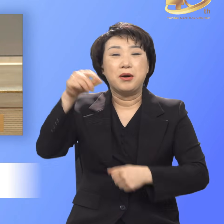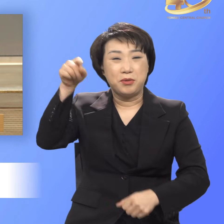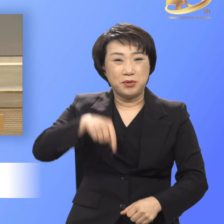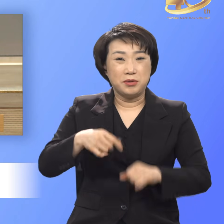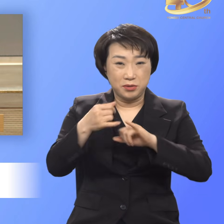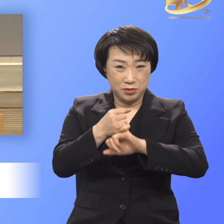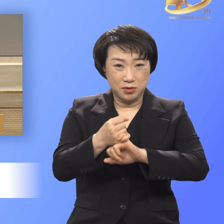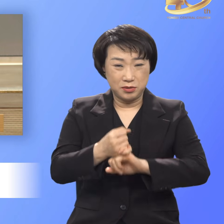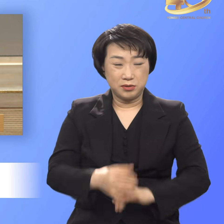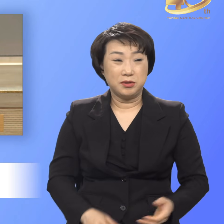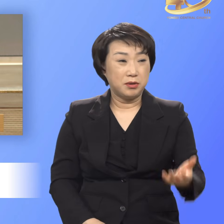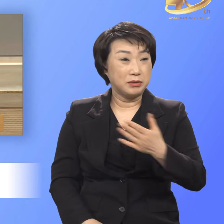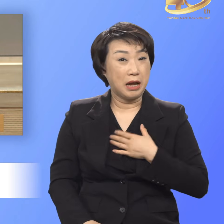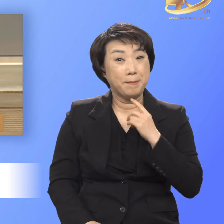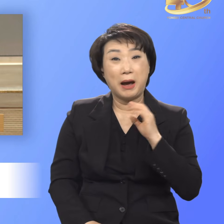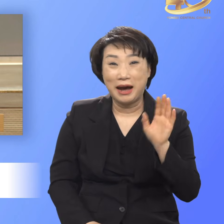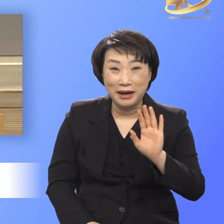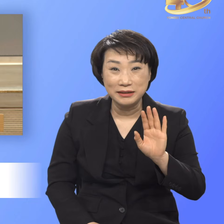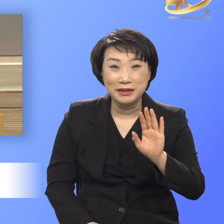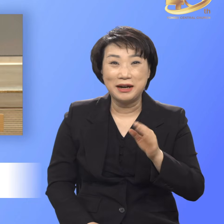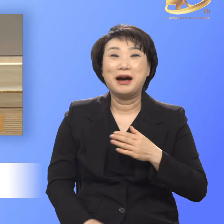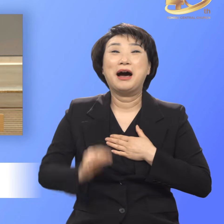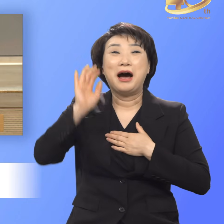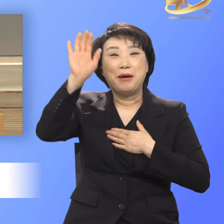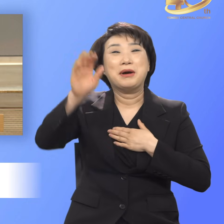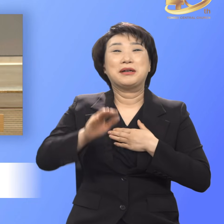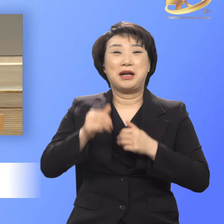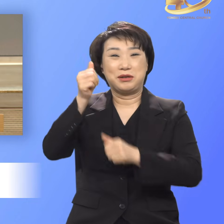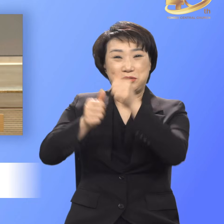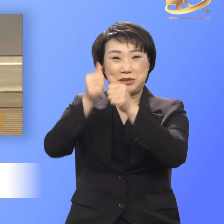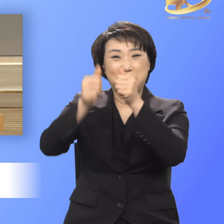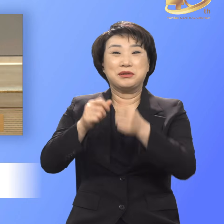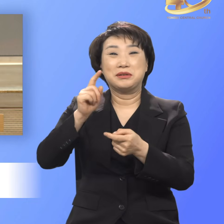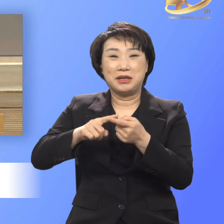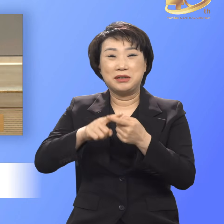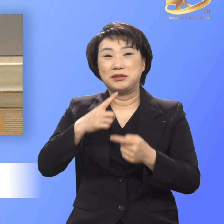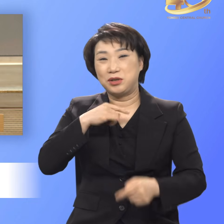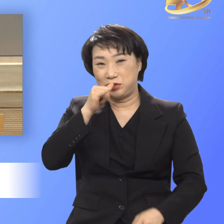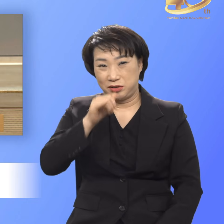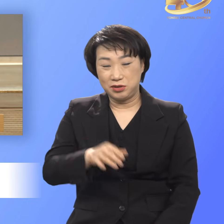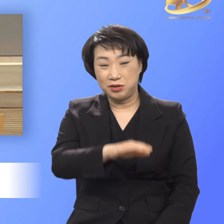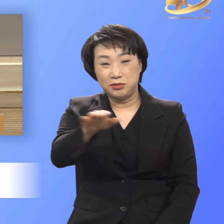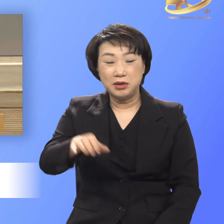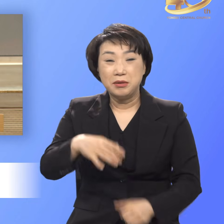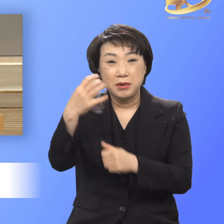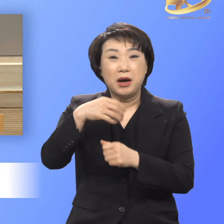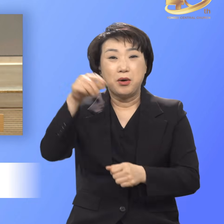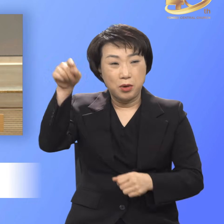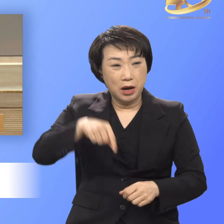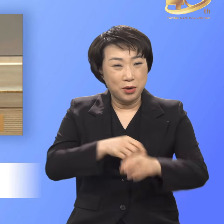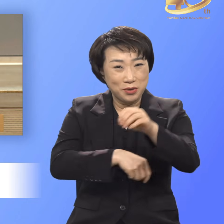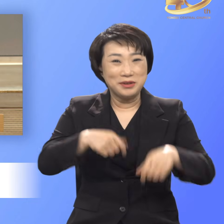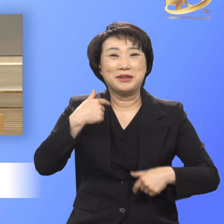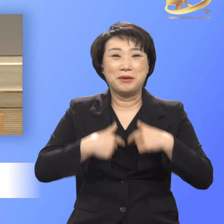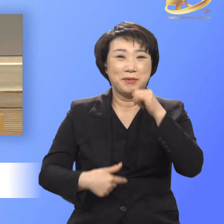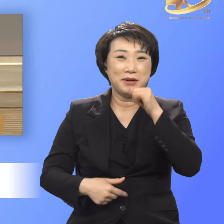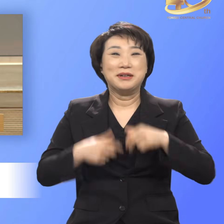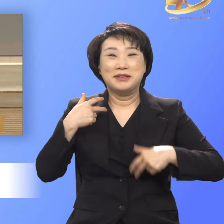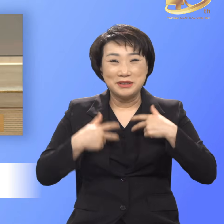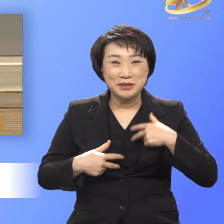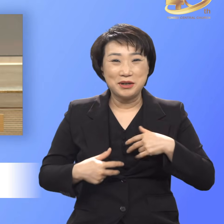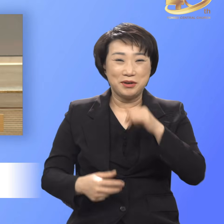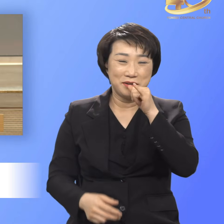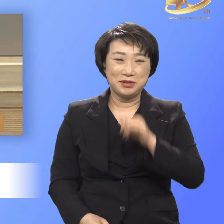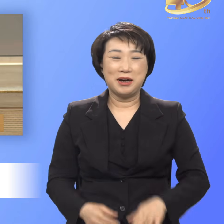있다는 거야. 너만 그런 게 아니야. 앞서간 선진들도 그랬어. 핍박이 오면 기뻐해,